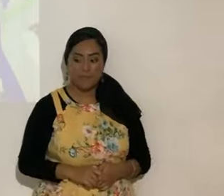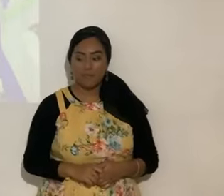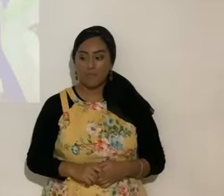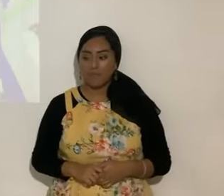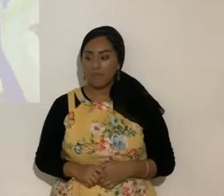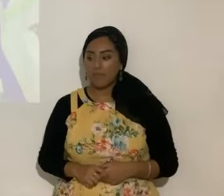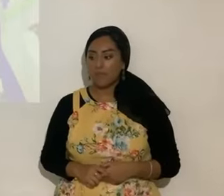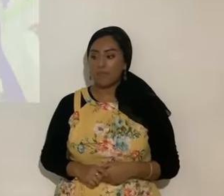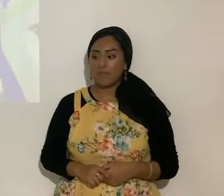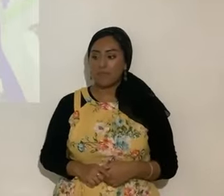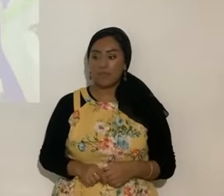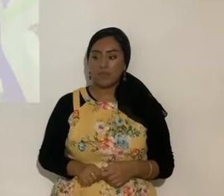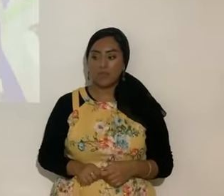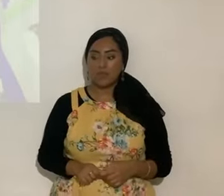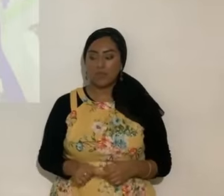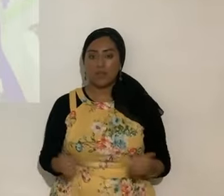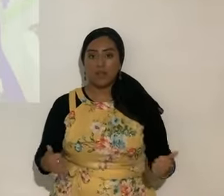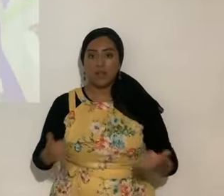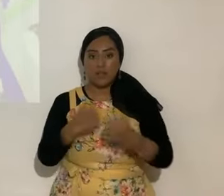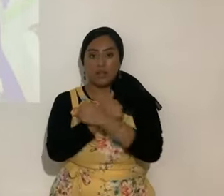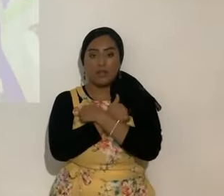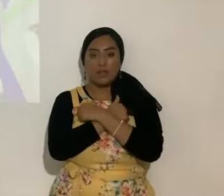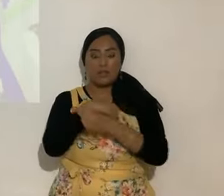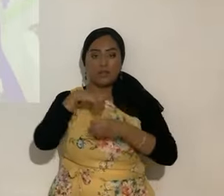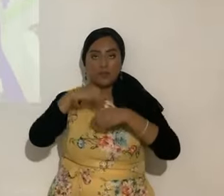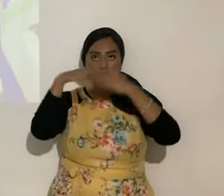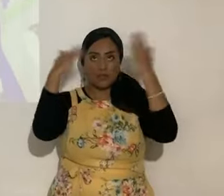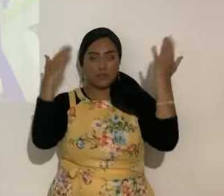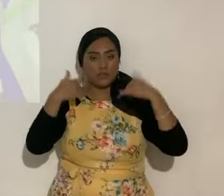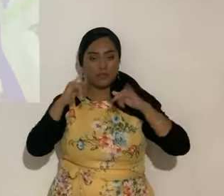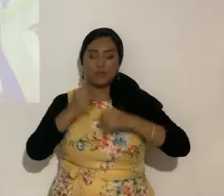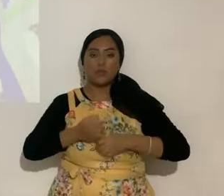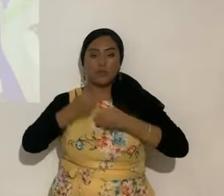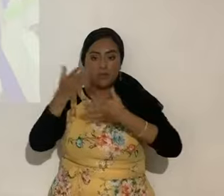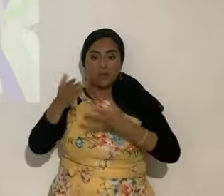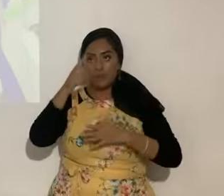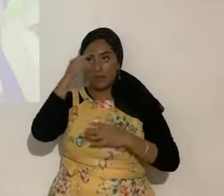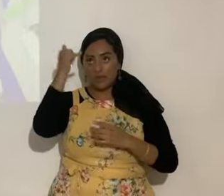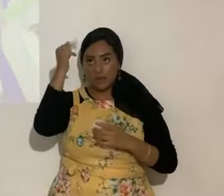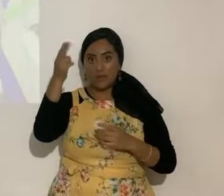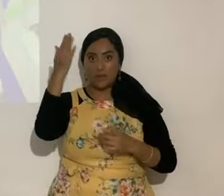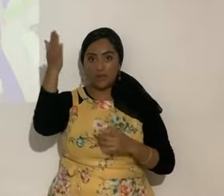El amor, en el cielo, eso se sigue expresando, porque ya hoy es amor,